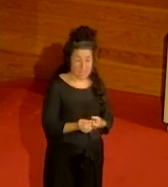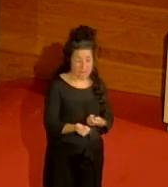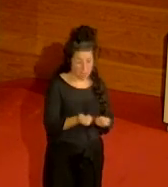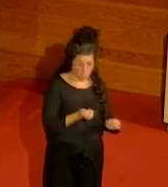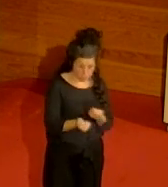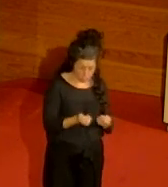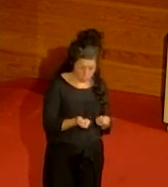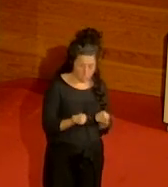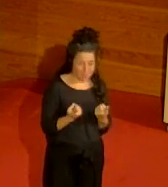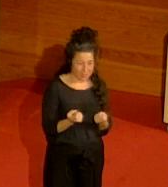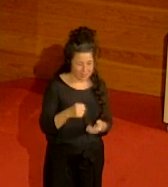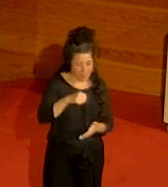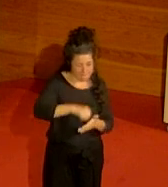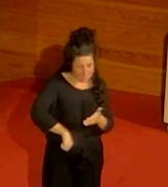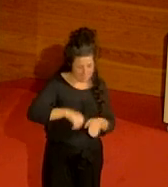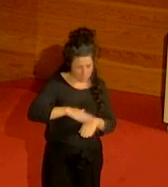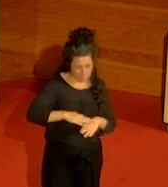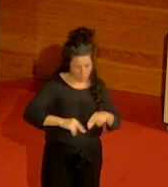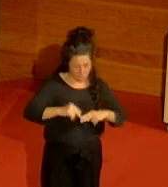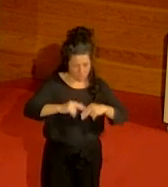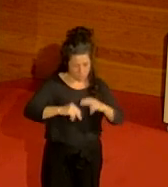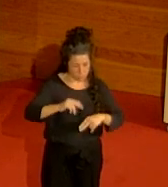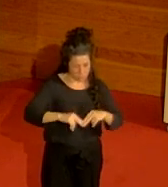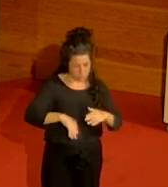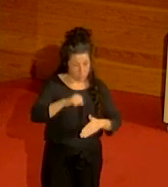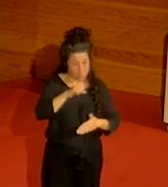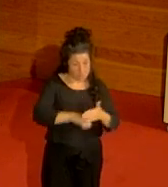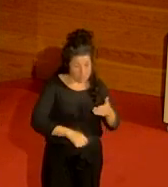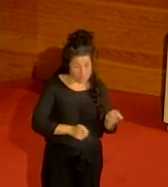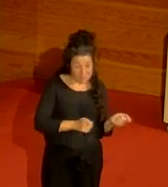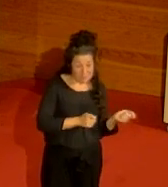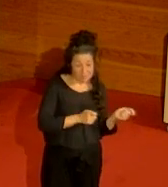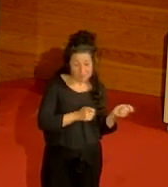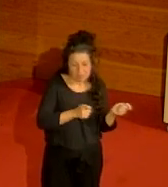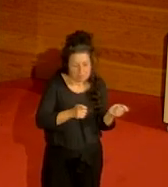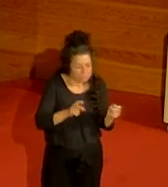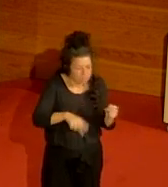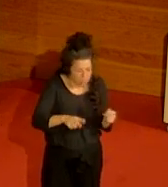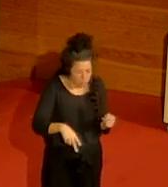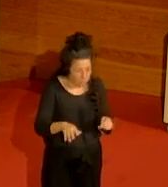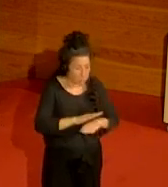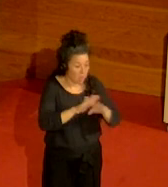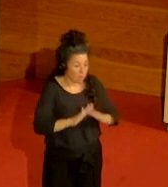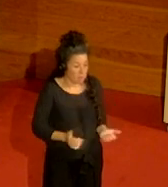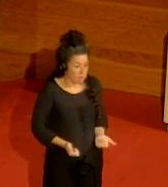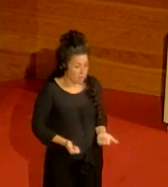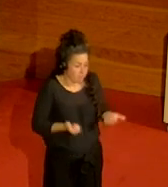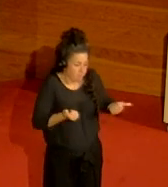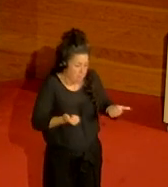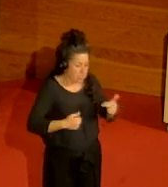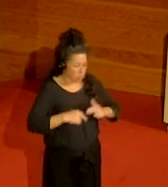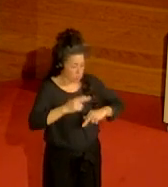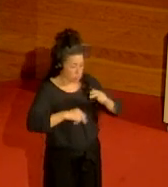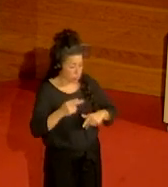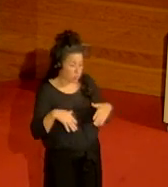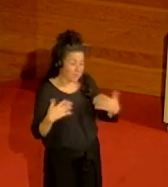que realmente Nunca llegan o tardan años en llegar entonces acaban construyendo Casas sin permisos y con ese argumento Israel lo